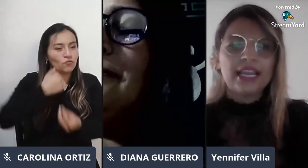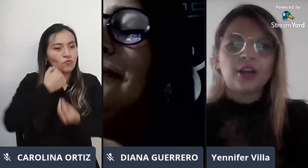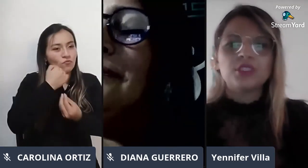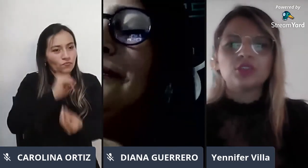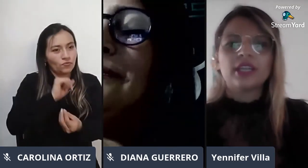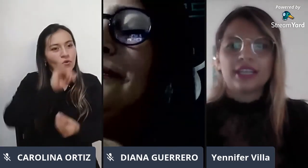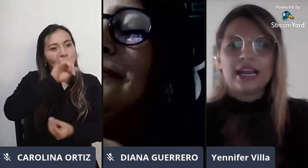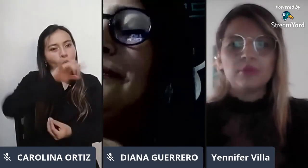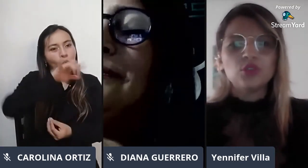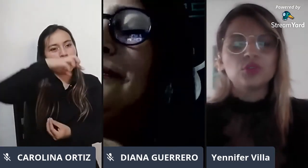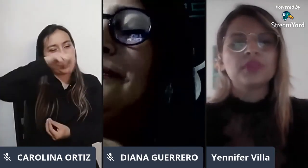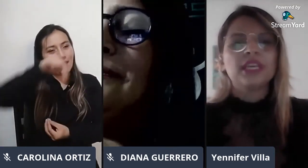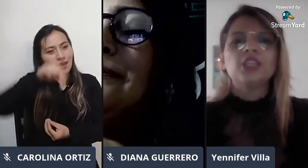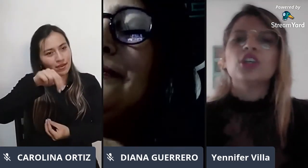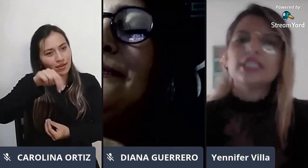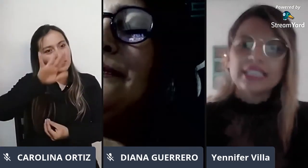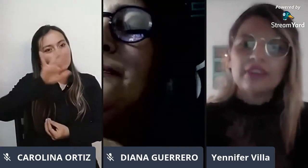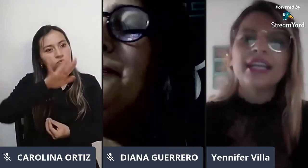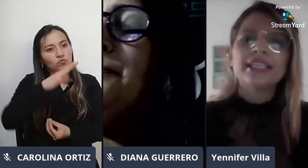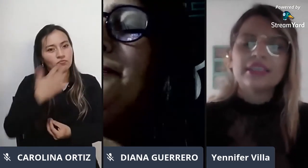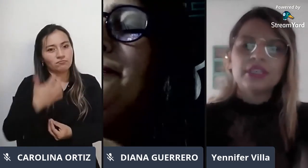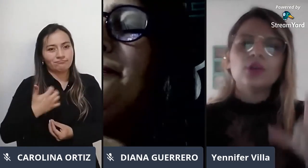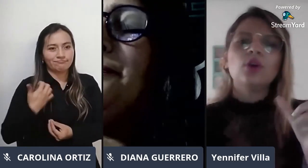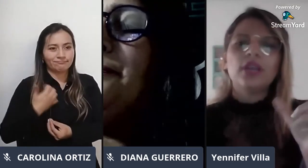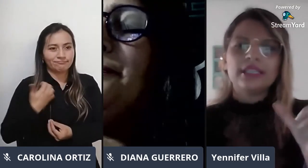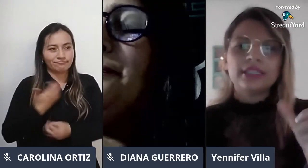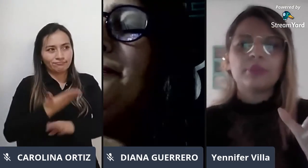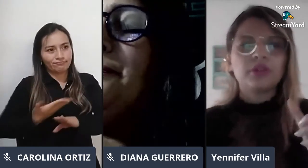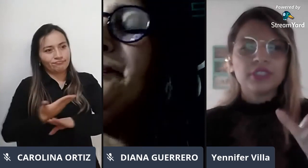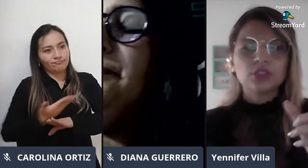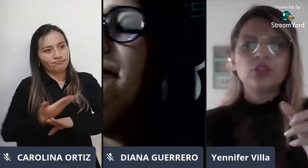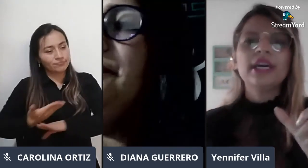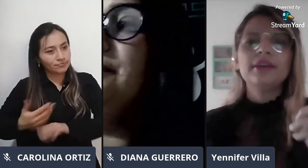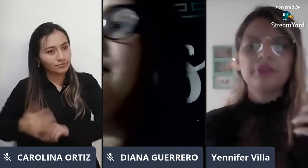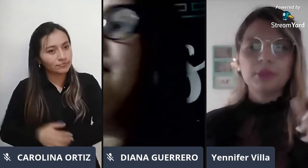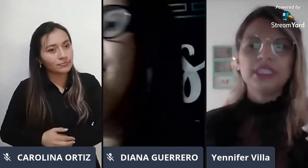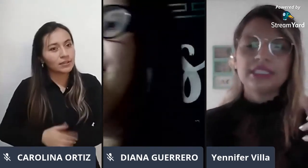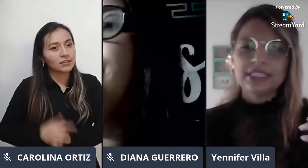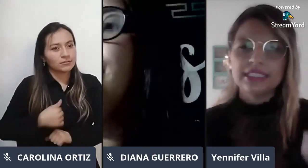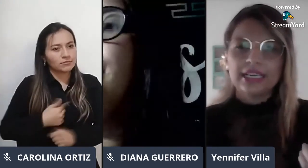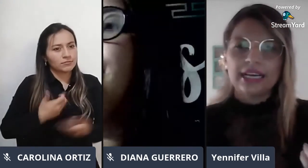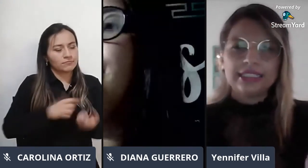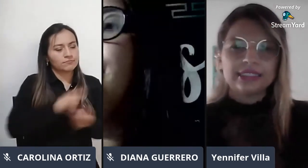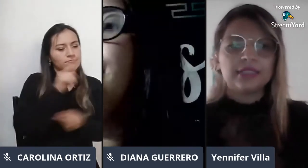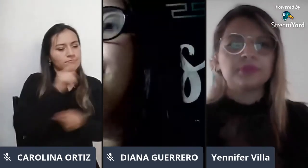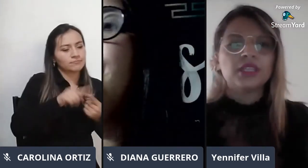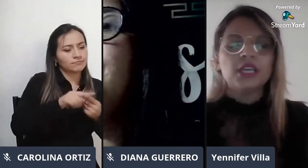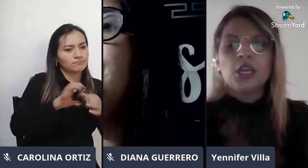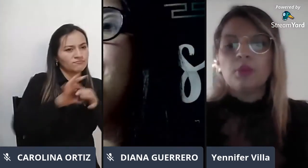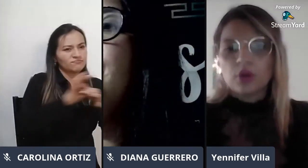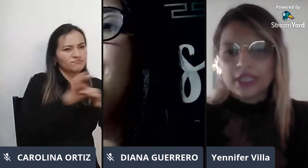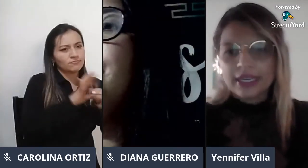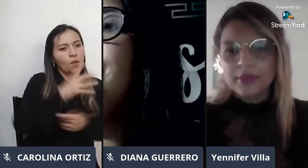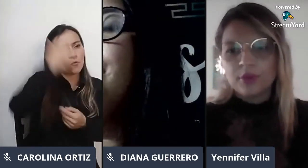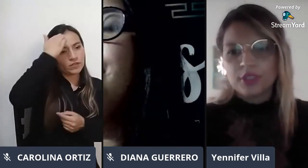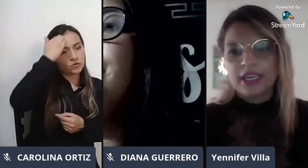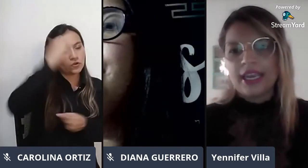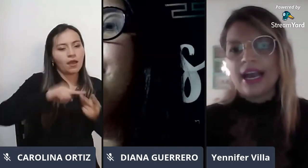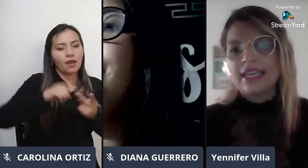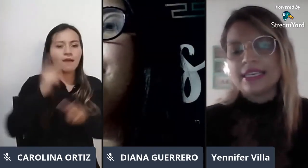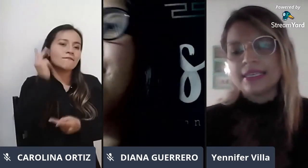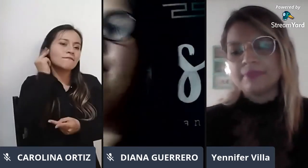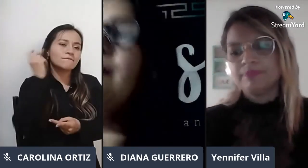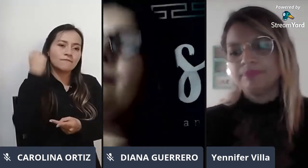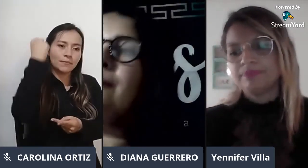ASPU-UPN, de la Comisión de Reclamos, y hoy quisiera hablar en ese vínculo entre profesora, feminista y sindicalista. ¿Por qué?